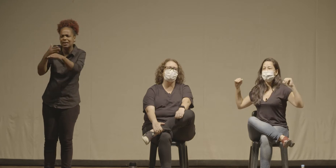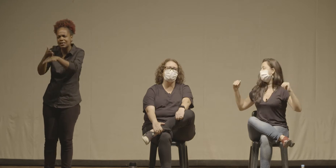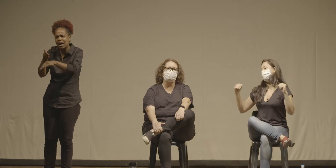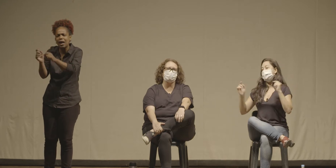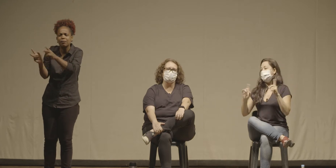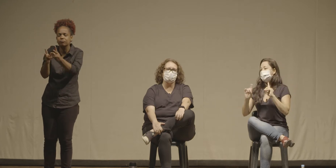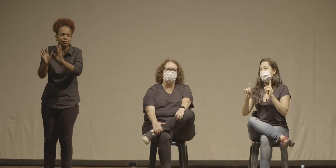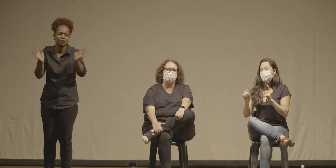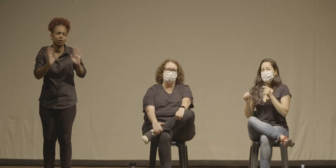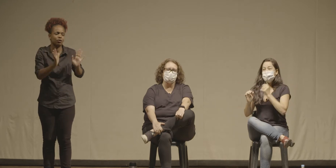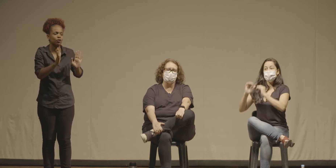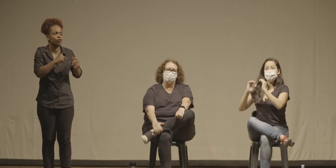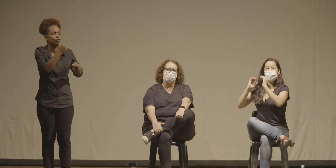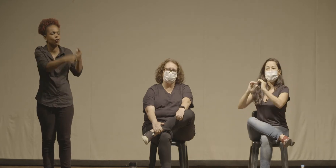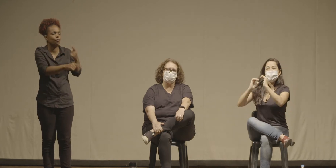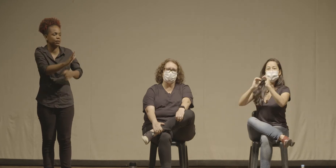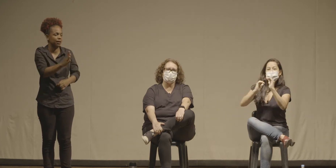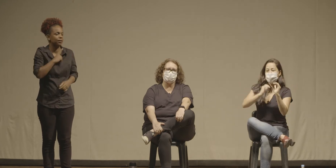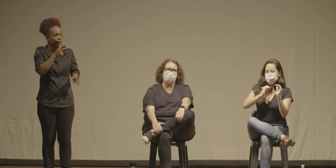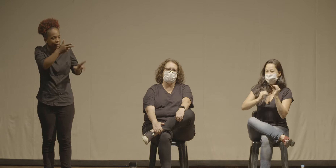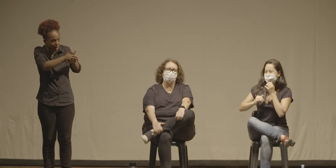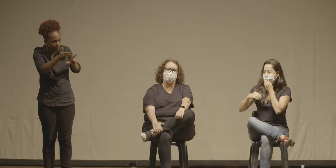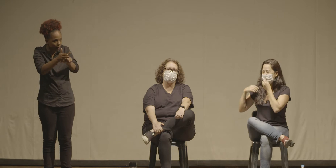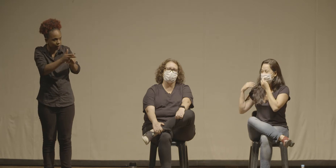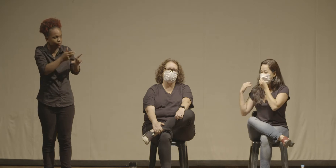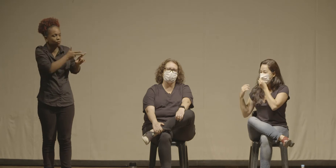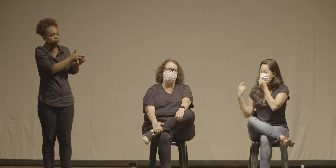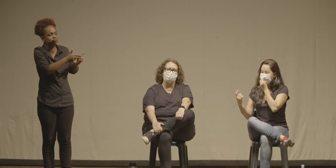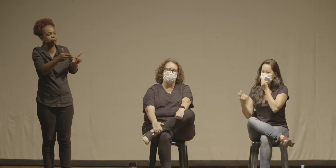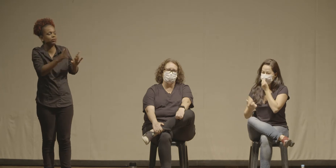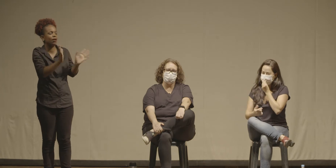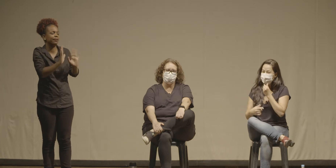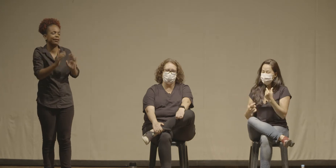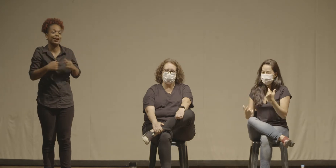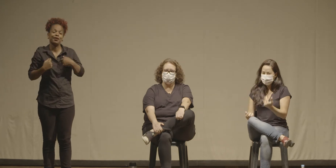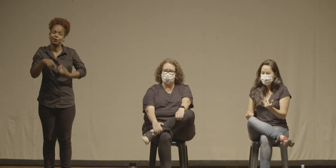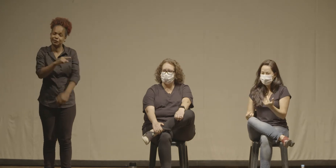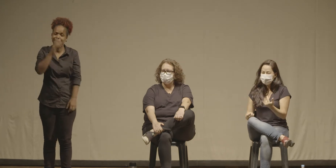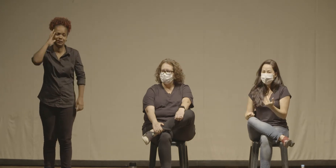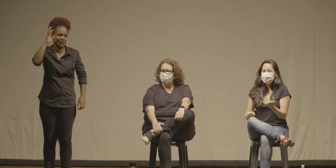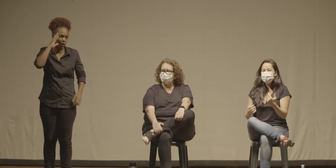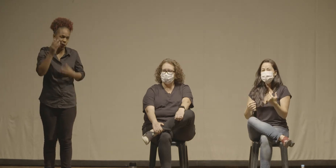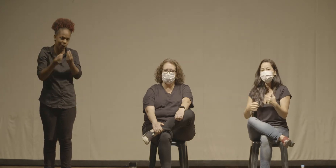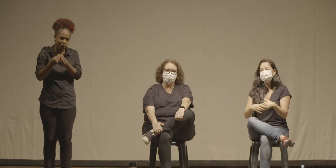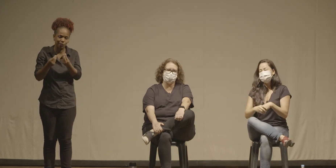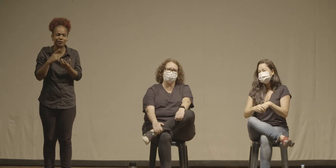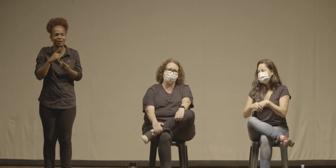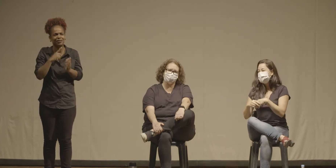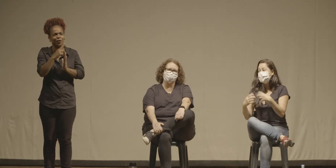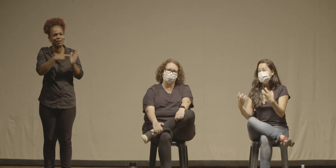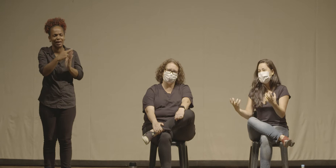trilho. Não, meu amor, trilho não. A gente entra com a câmera na mão. Então, a gente vai pensando o roteiro e a direção,